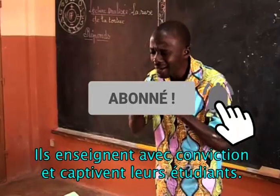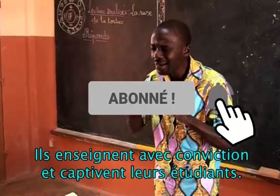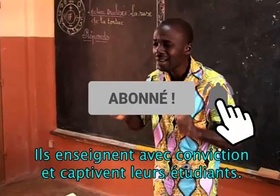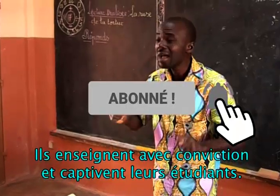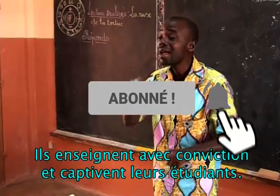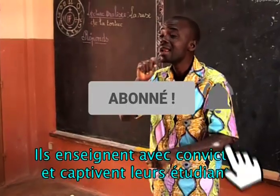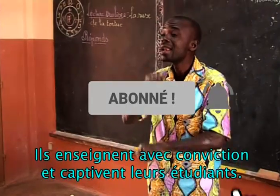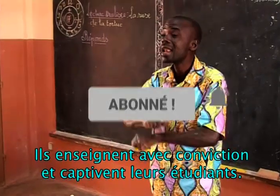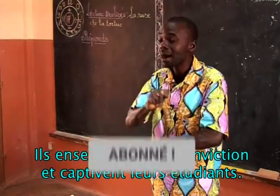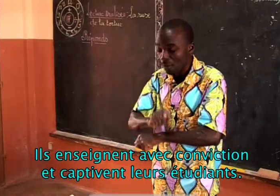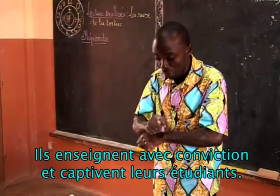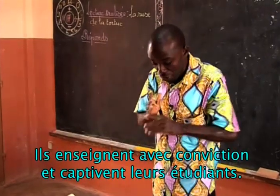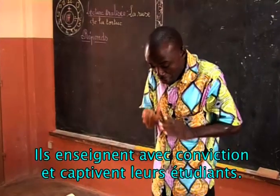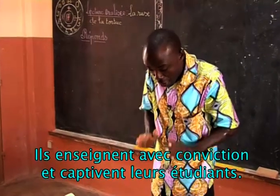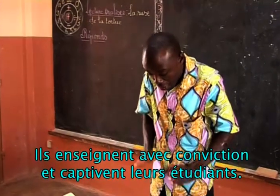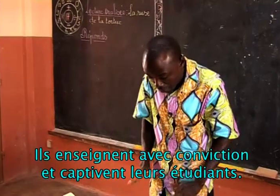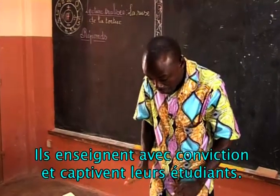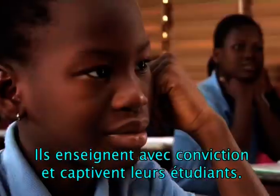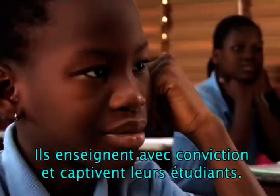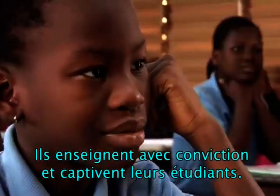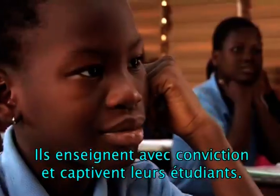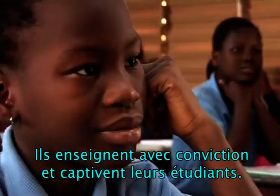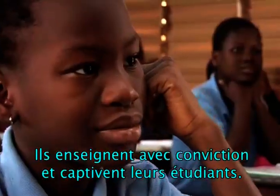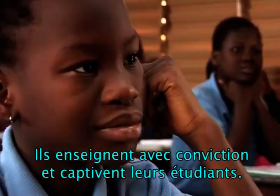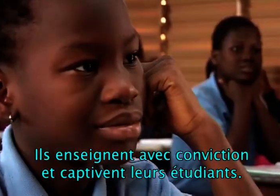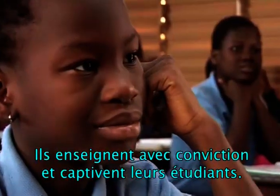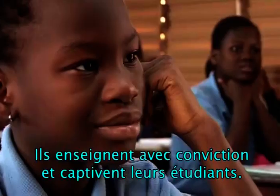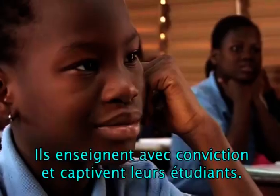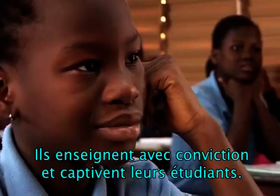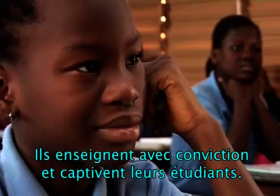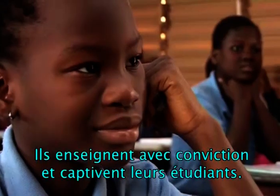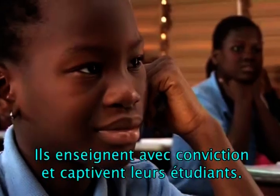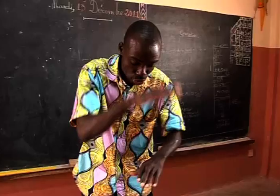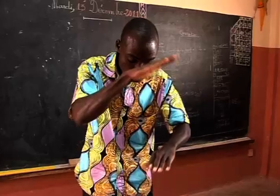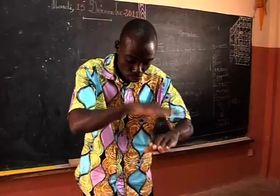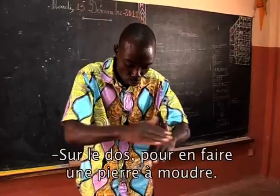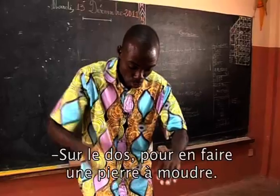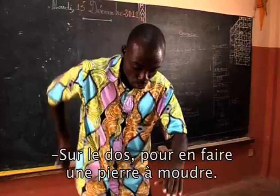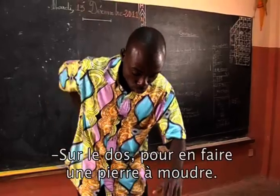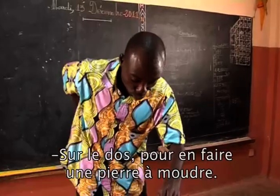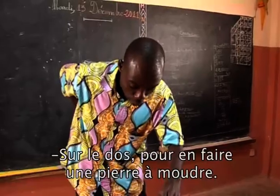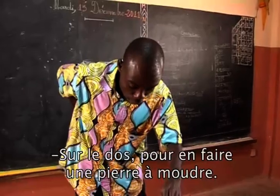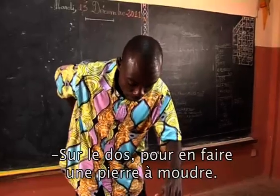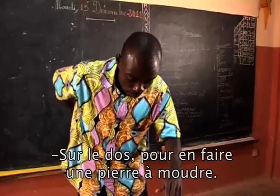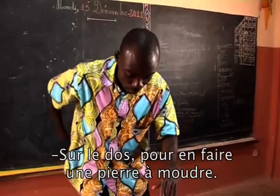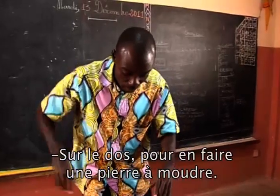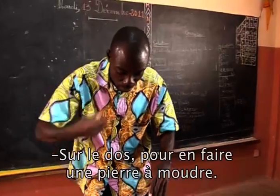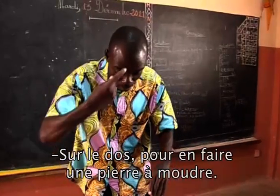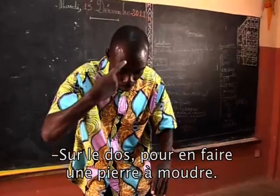avec conviction leur matière et captivent leurs petits étudiants. Sur le dos